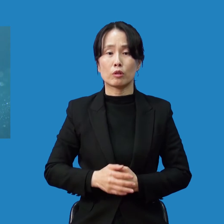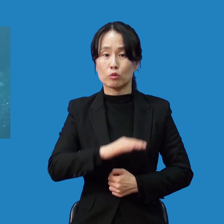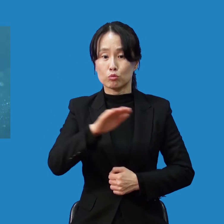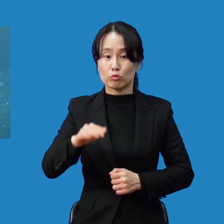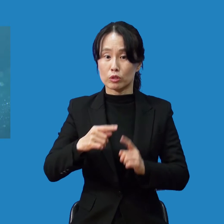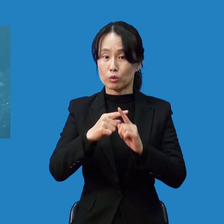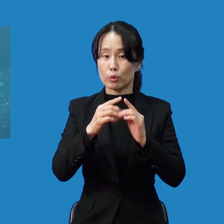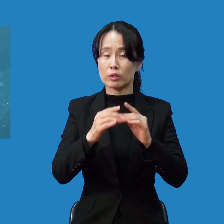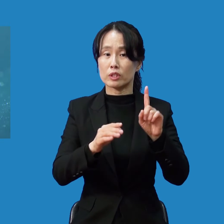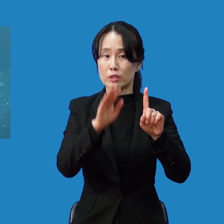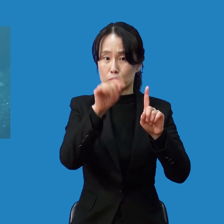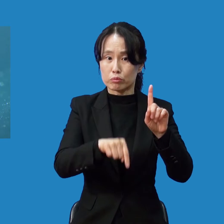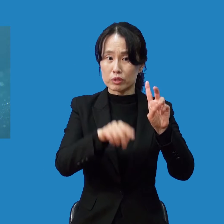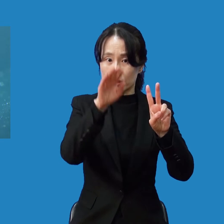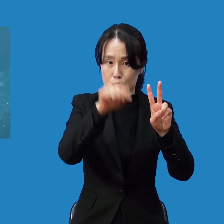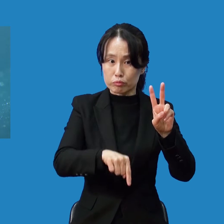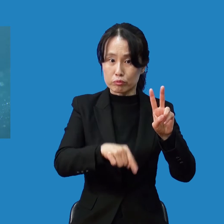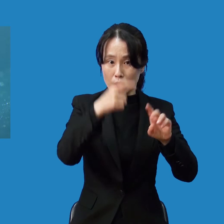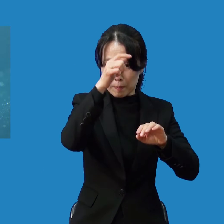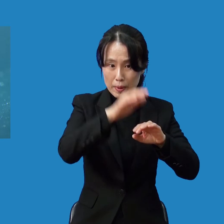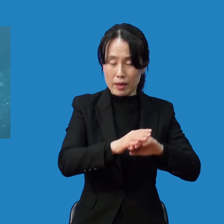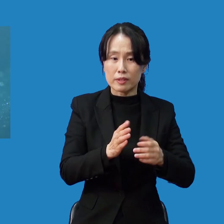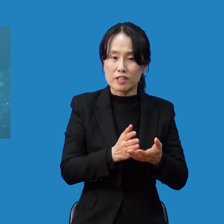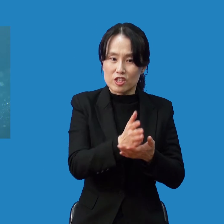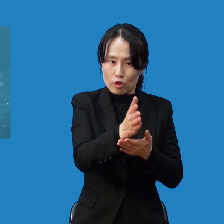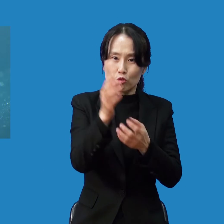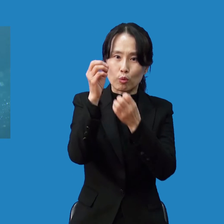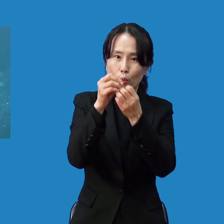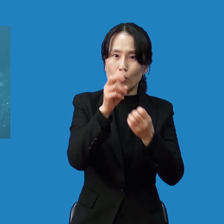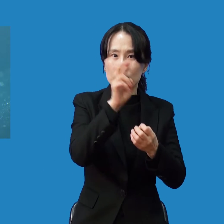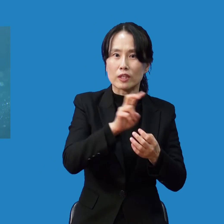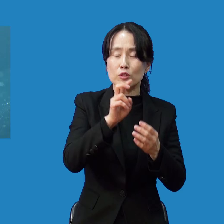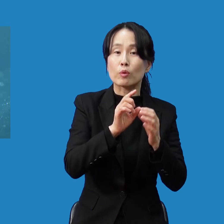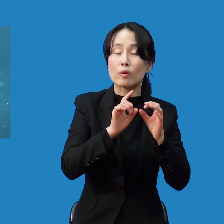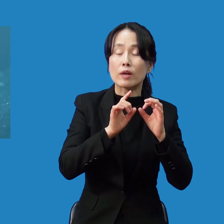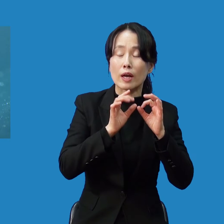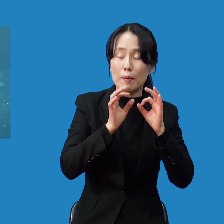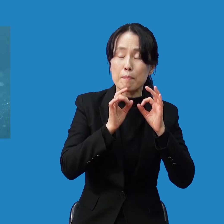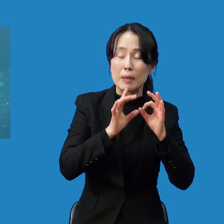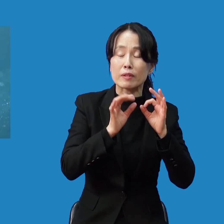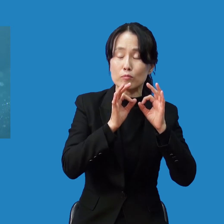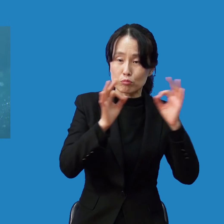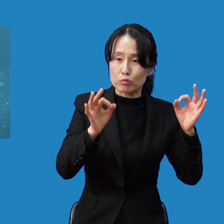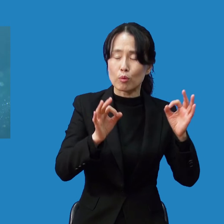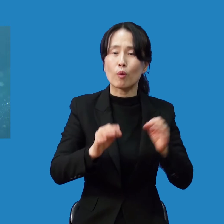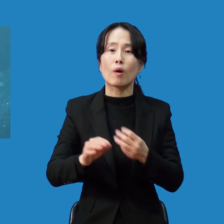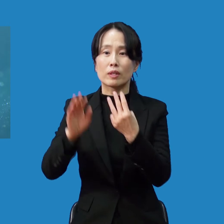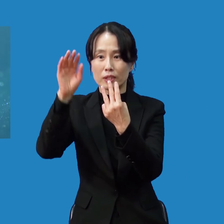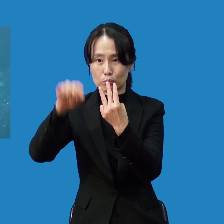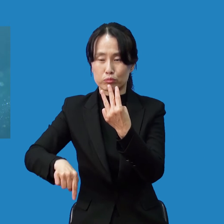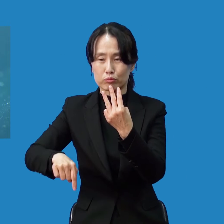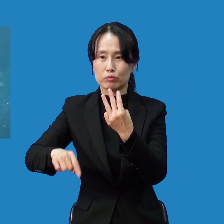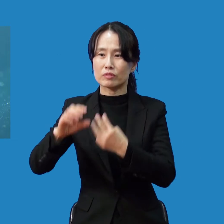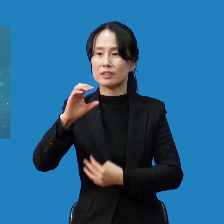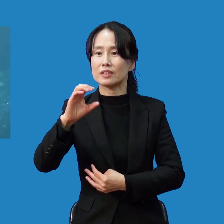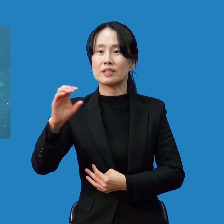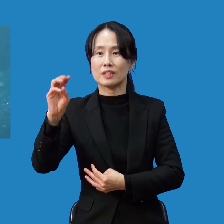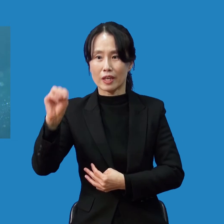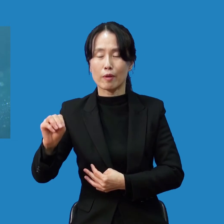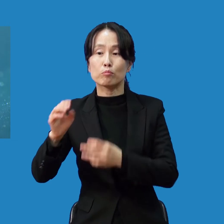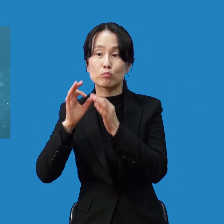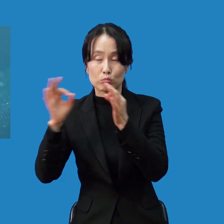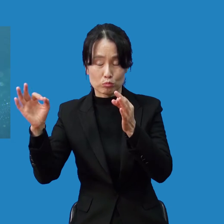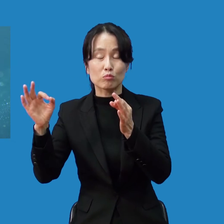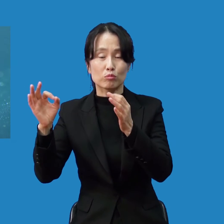1부, 2부 예배는 찬송가만 부르고 3부는 CCM을 부르고 그렇게 선택권을 주고 있습니다.